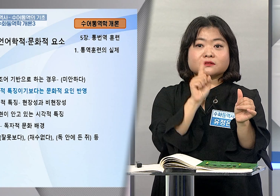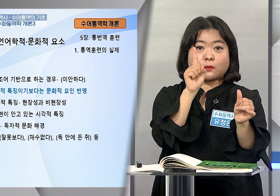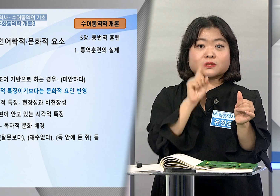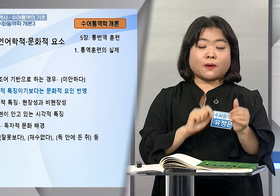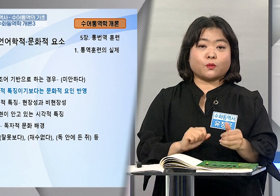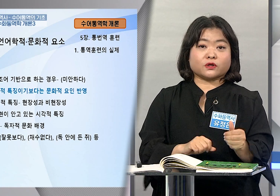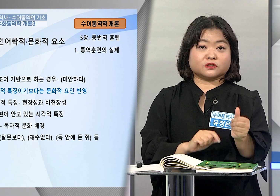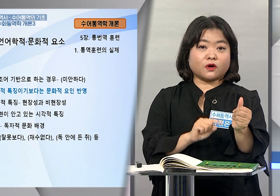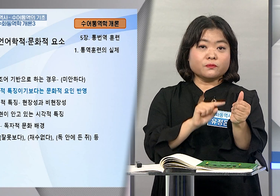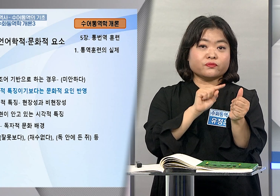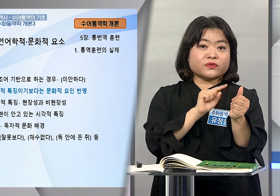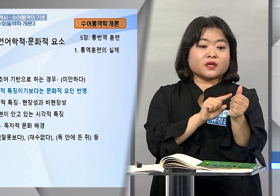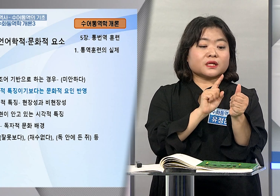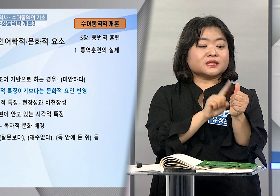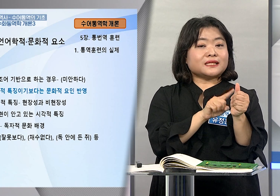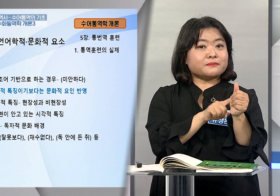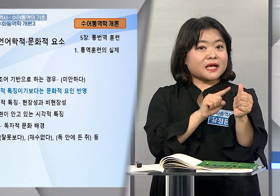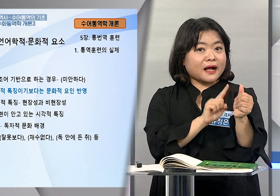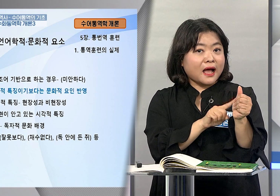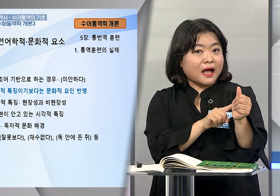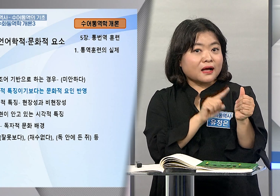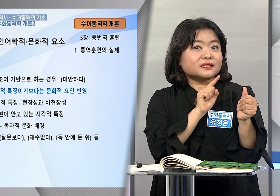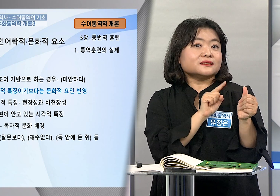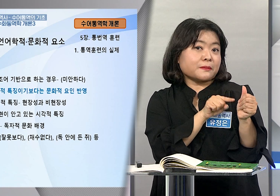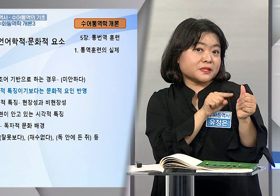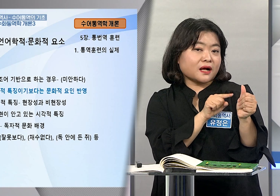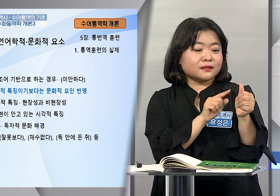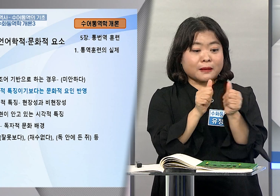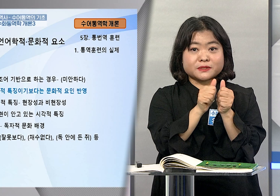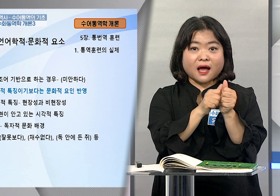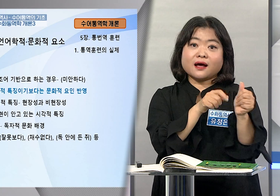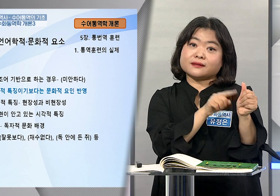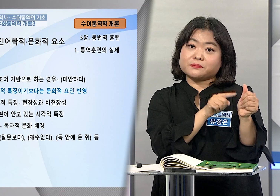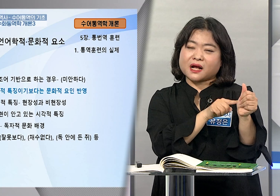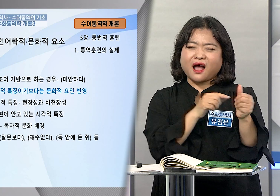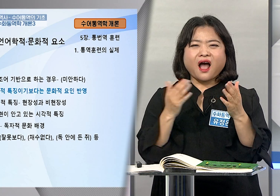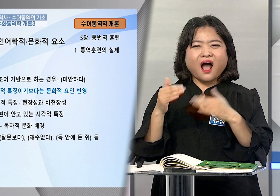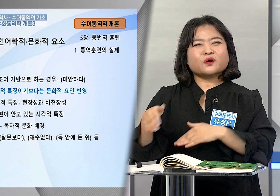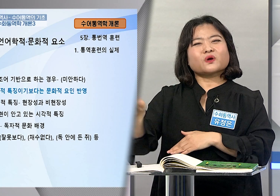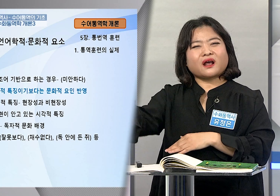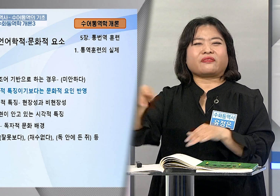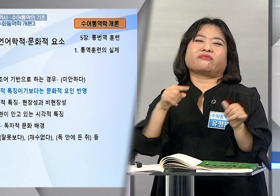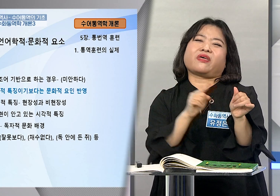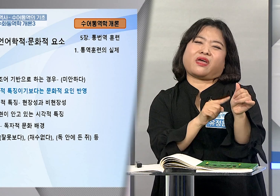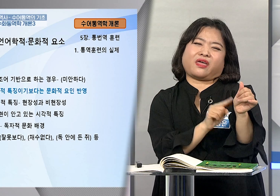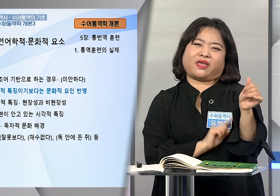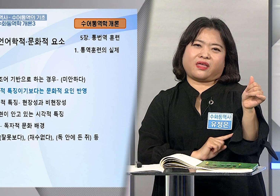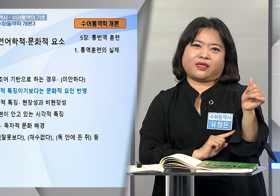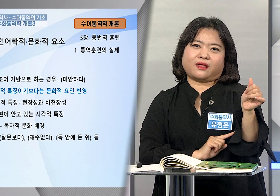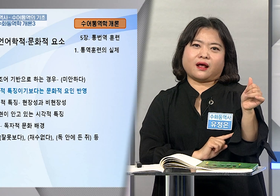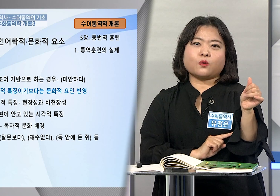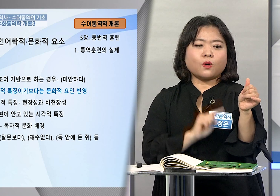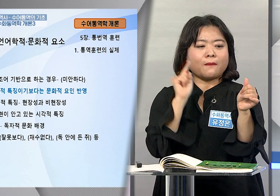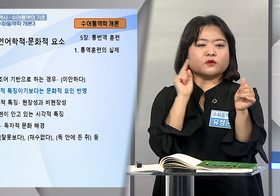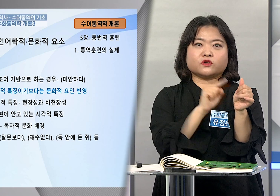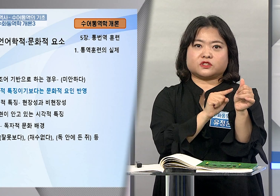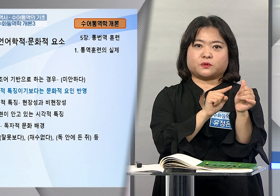대명사 반복이거든요. 그 남자가 남자가 학교에 갔대 하고 한 번 더 짚어주는